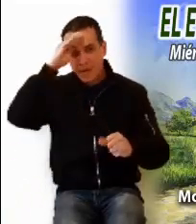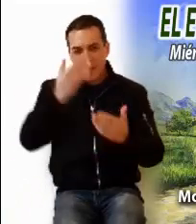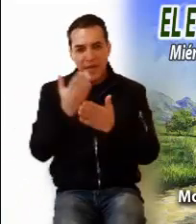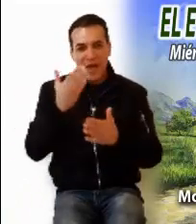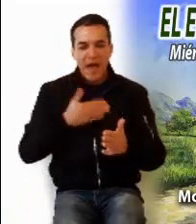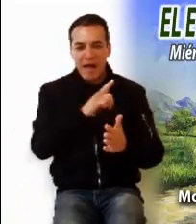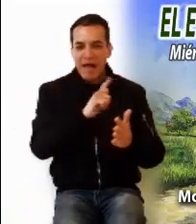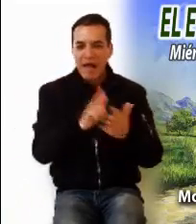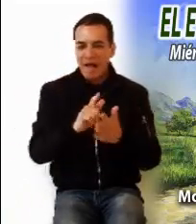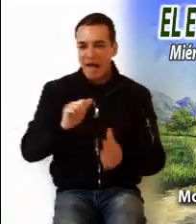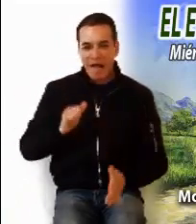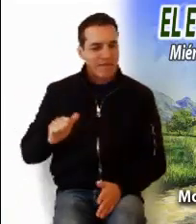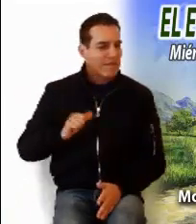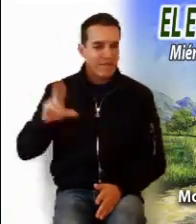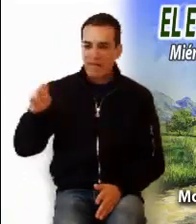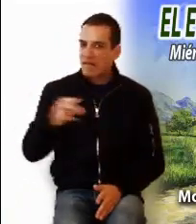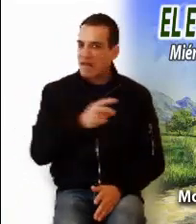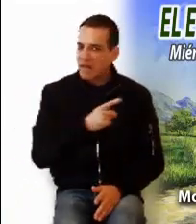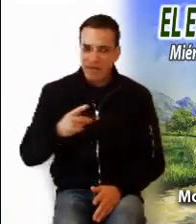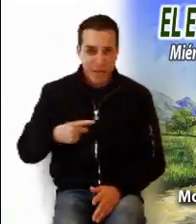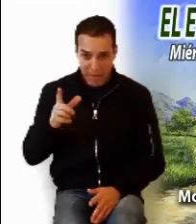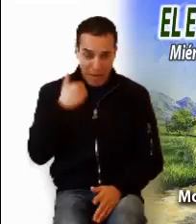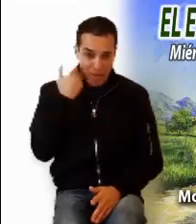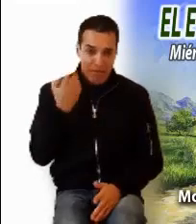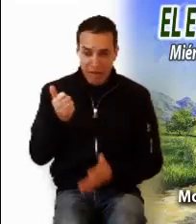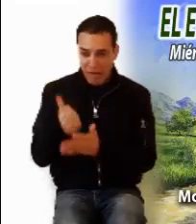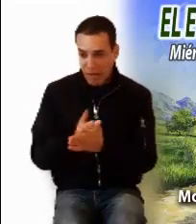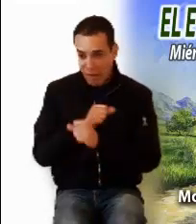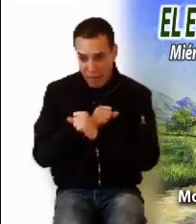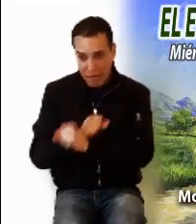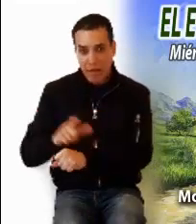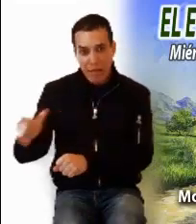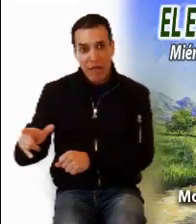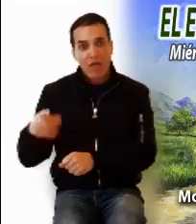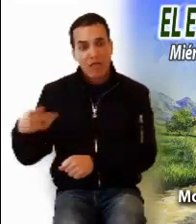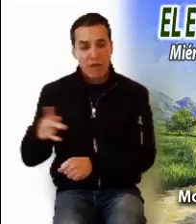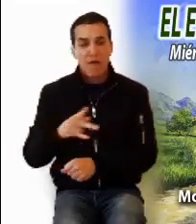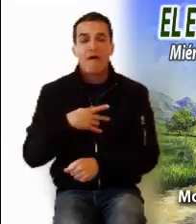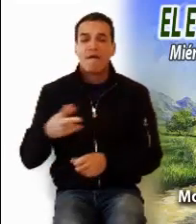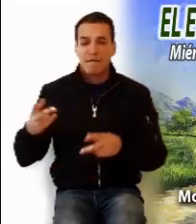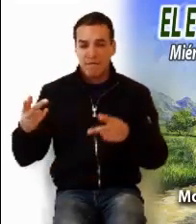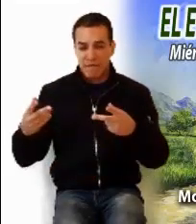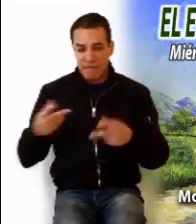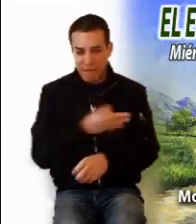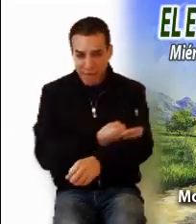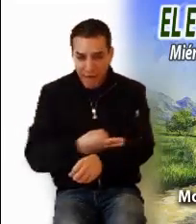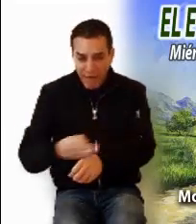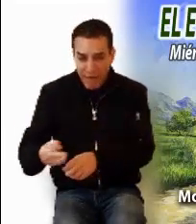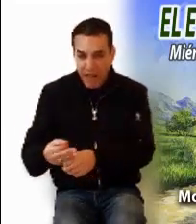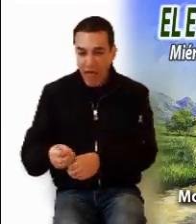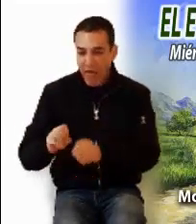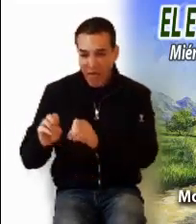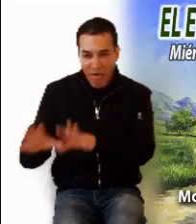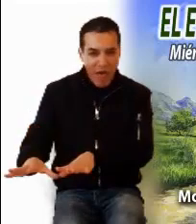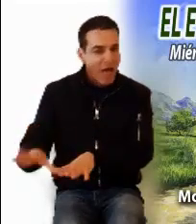antigua ley. De ninguna forma está exigiendo Jesús un rechazo o abandono de la familia, pero